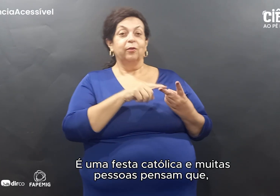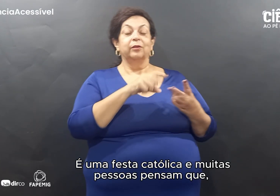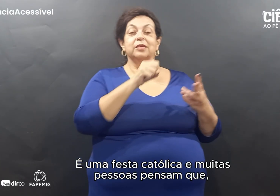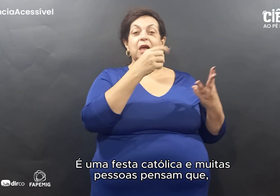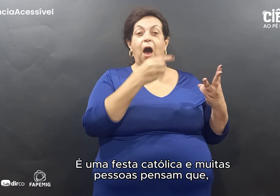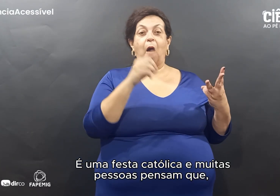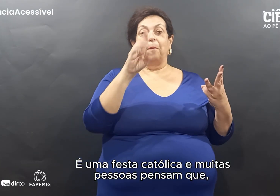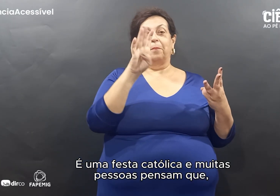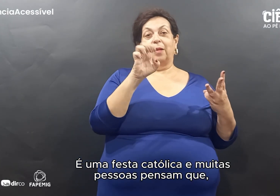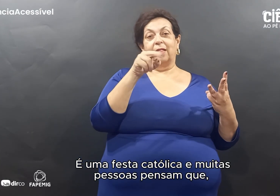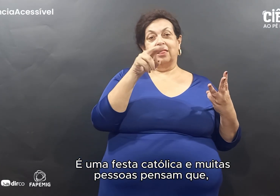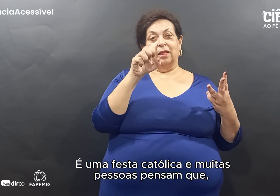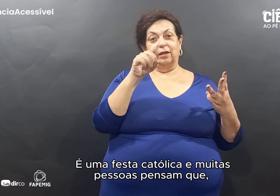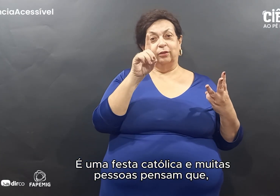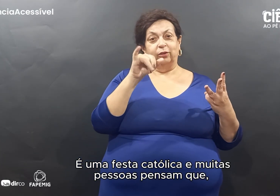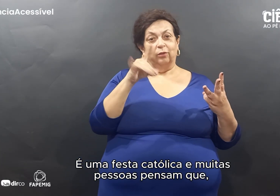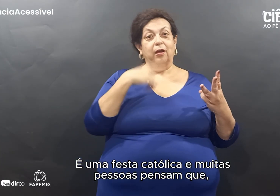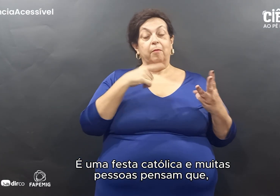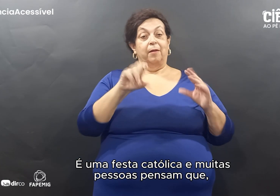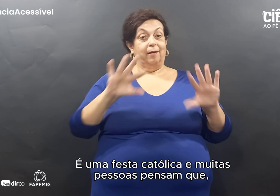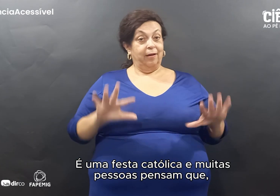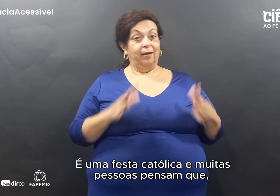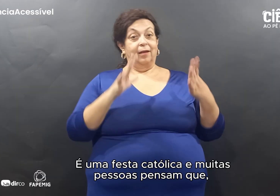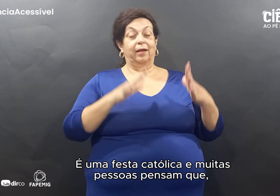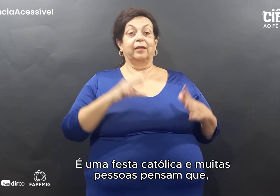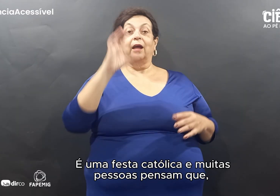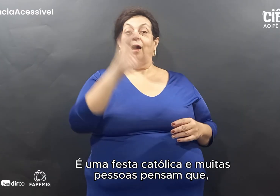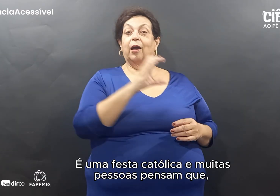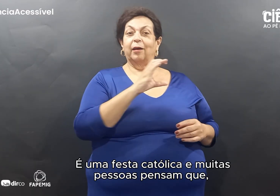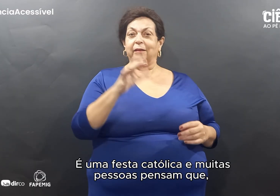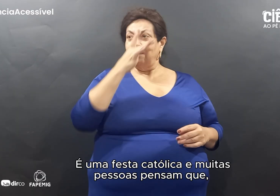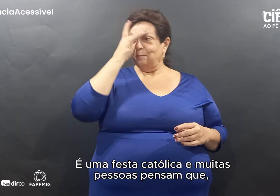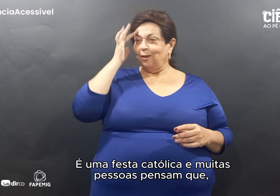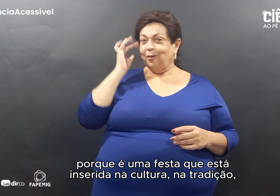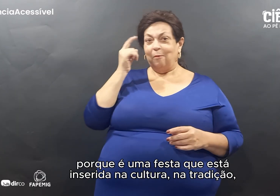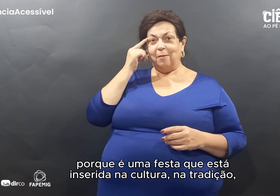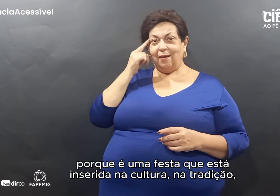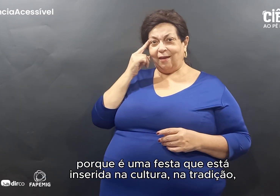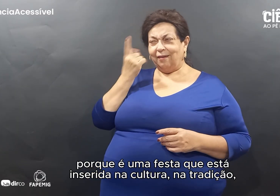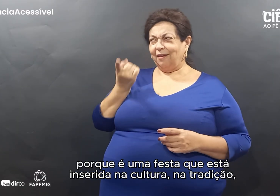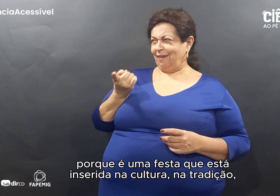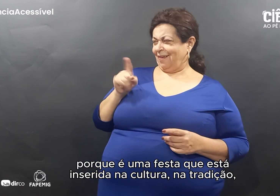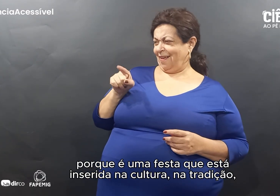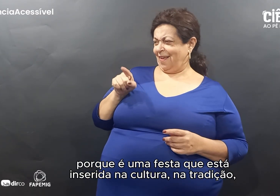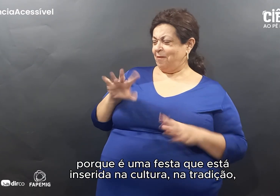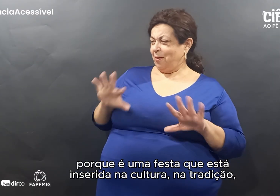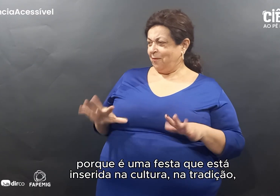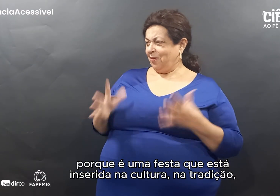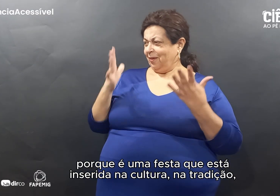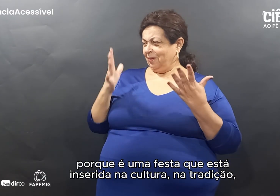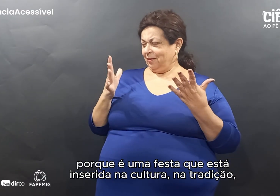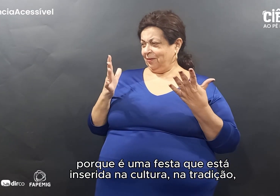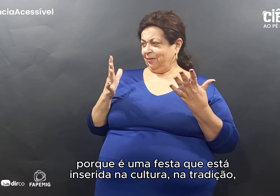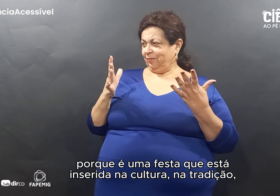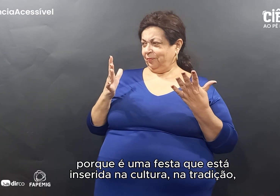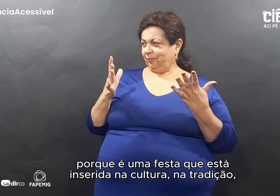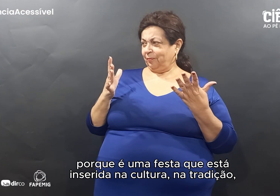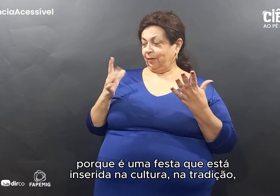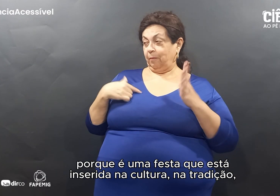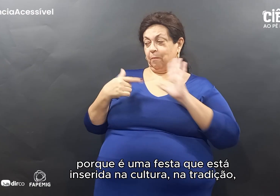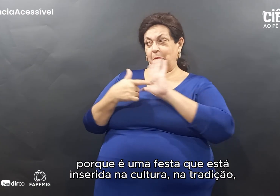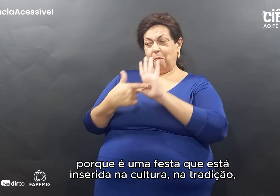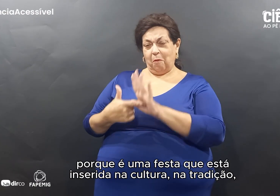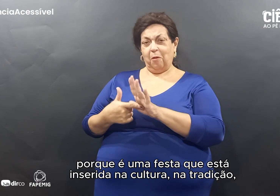É uma festa católica. E muitas pessoas pensam que porque é uma festa que